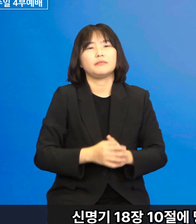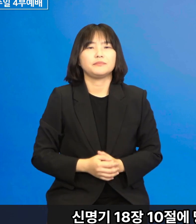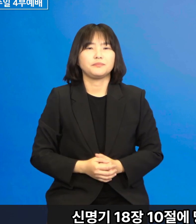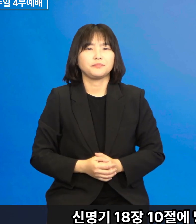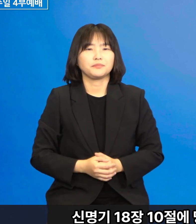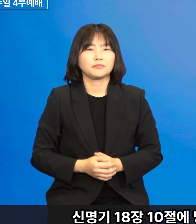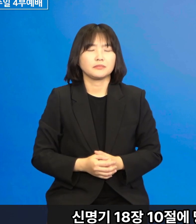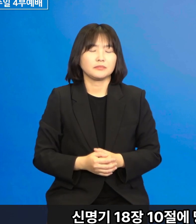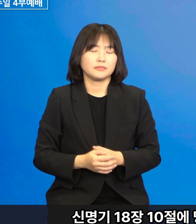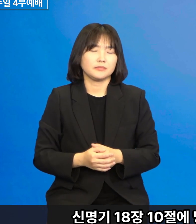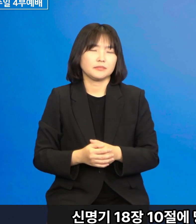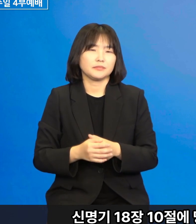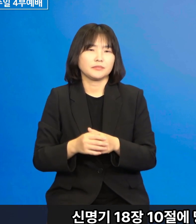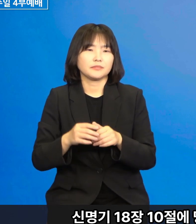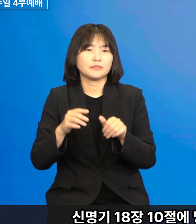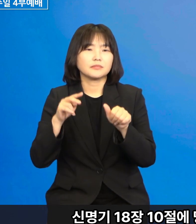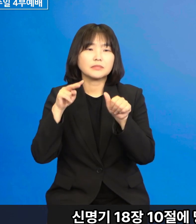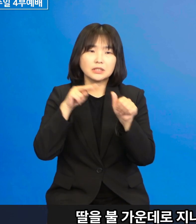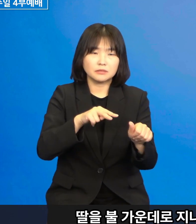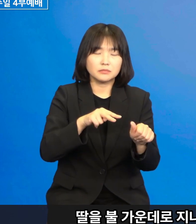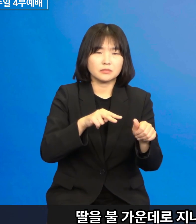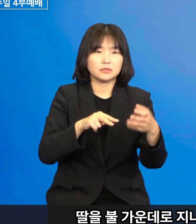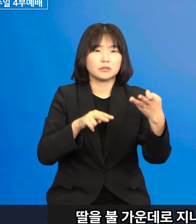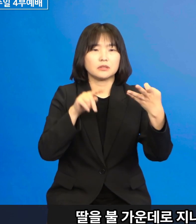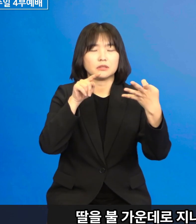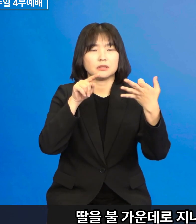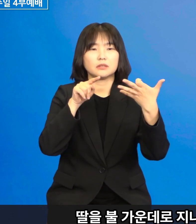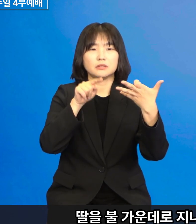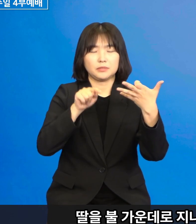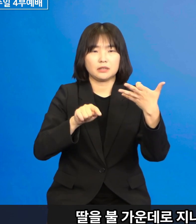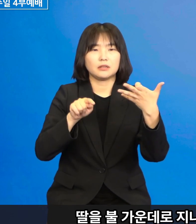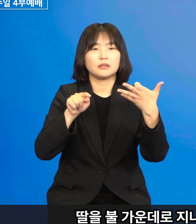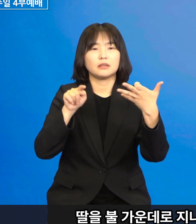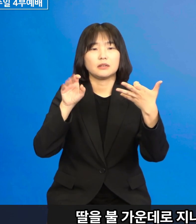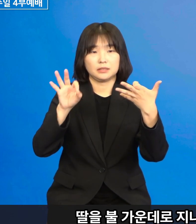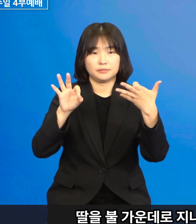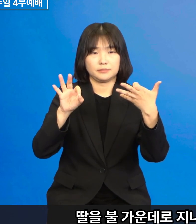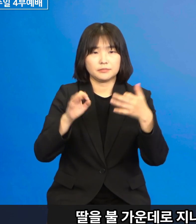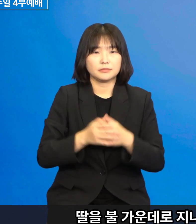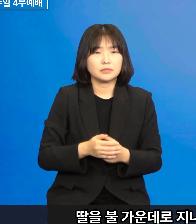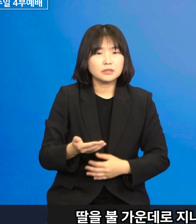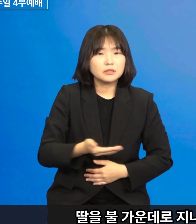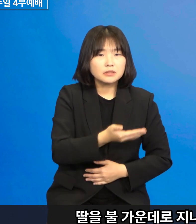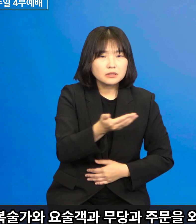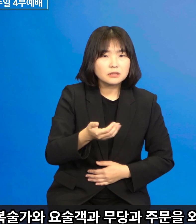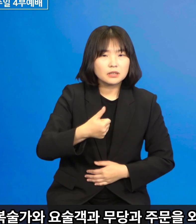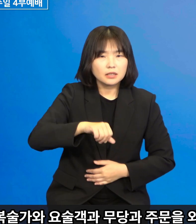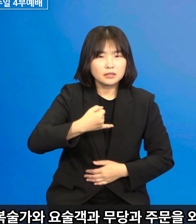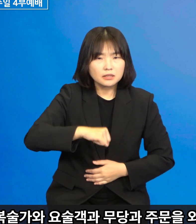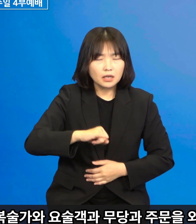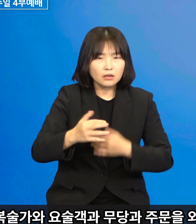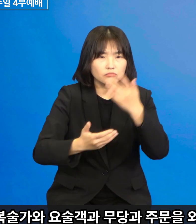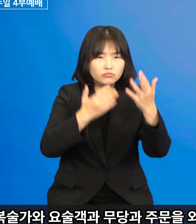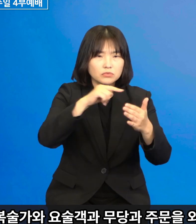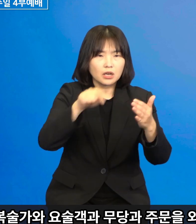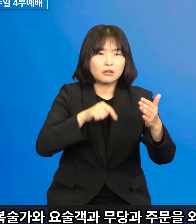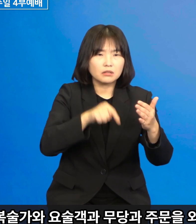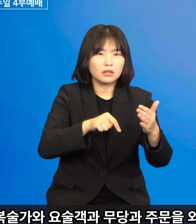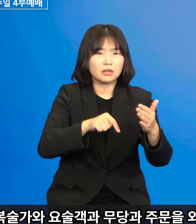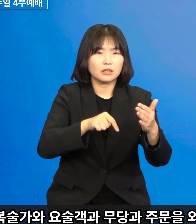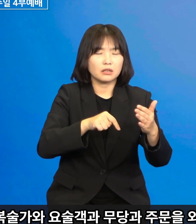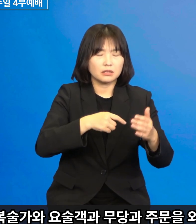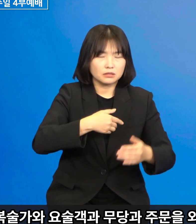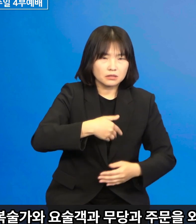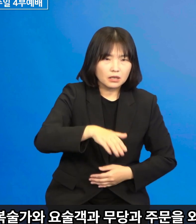신명기 18장 10절에 당신들 가운데 자기 아들이나 딸을 불 가운데 지나가게 하는 사람과 점쟁이와 복술과 요술객과